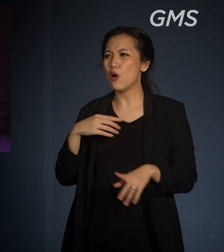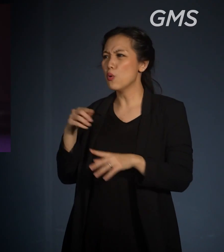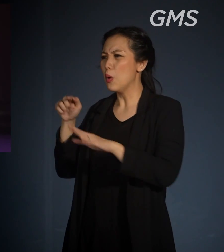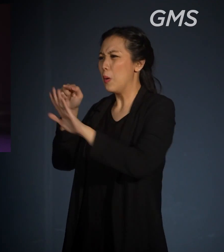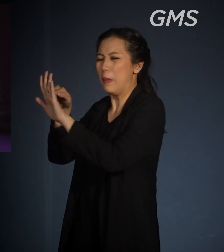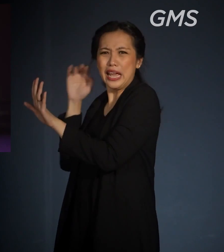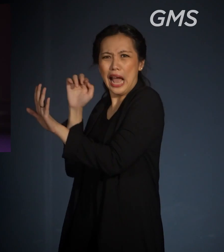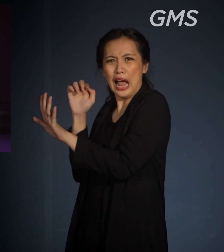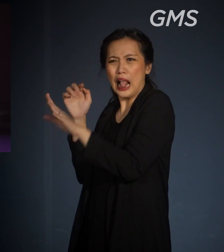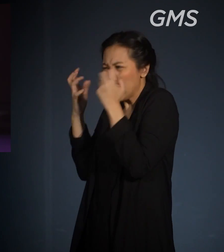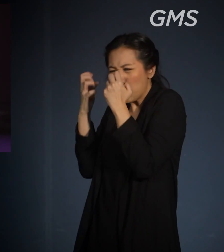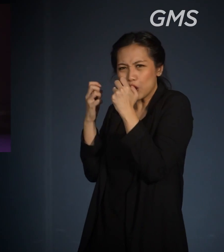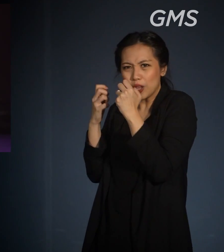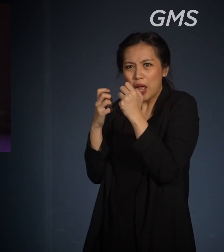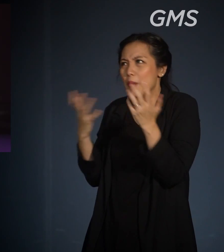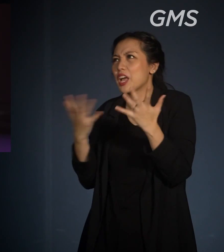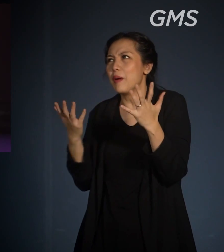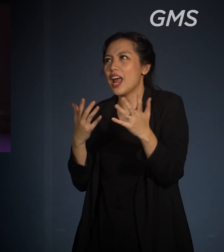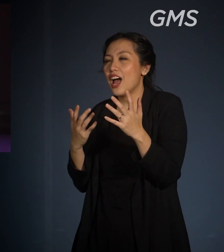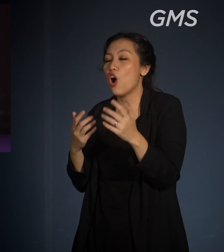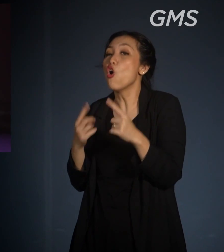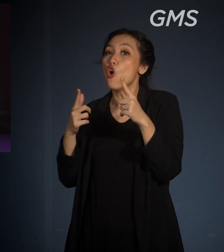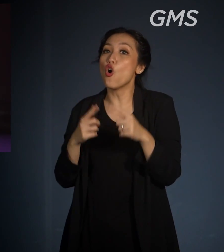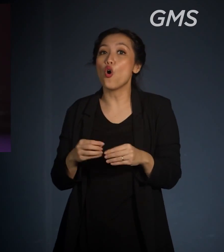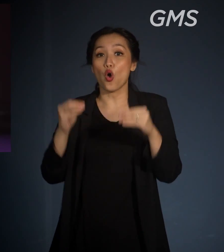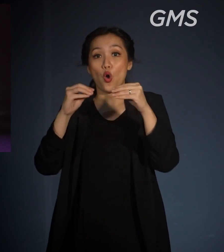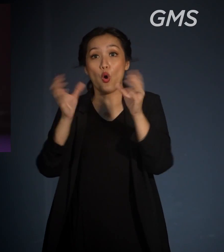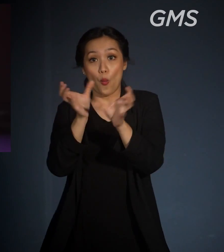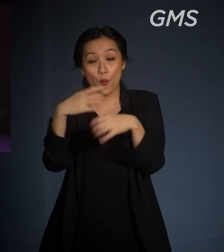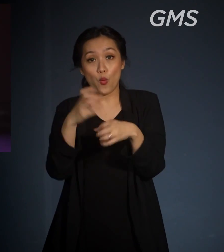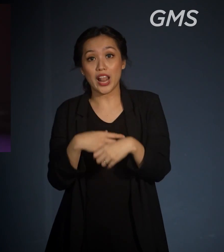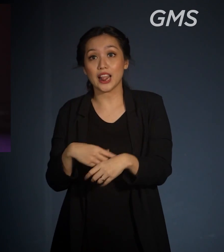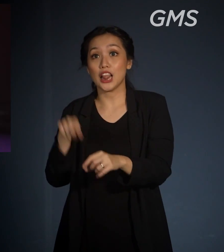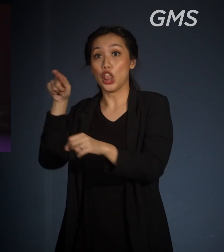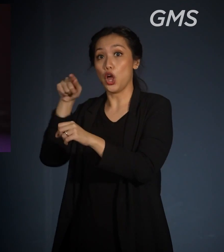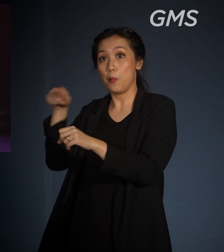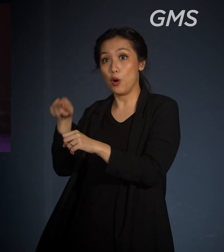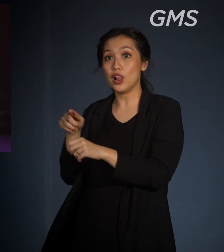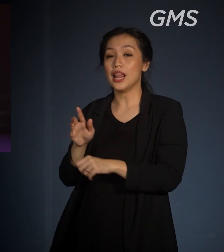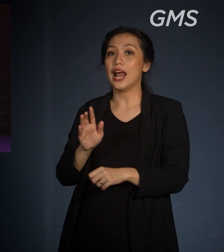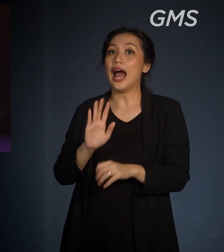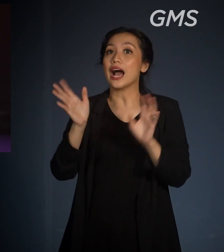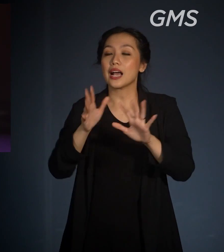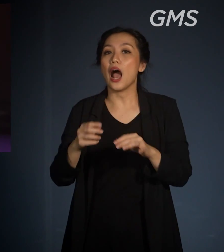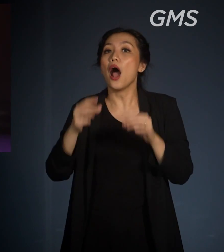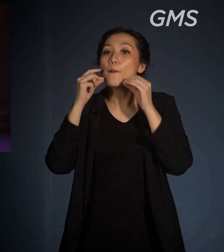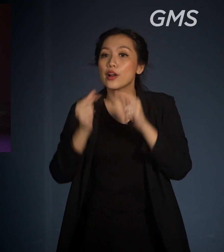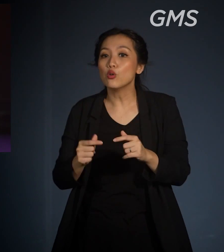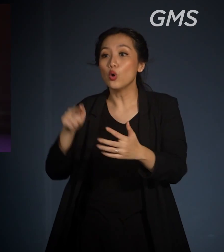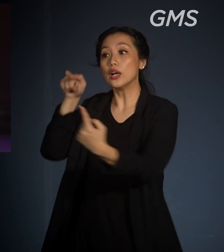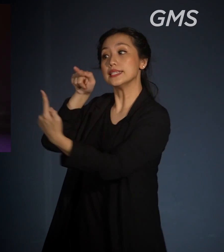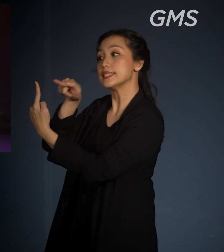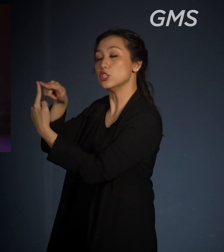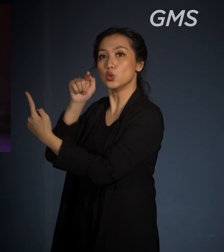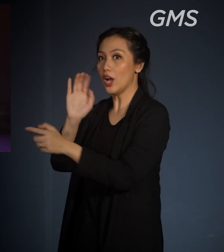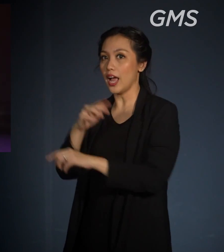caranya ya kita bisa bikin tombol tanpa menyentuhnya. Muncul ide. Dan ide itu gak